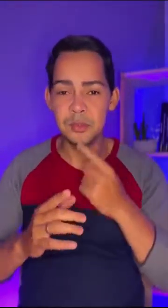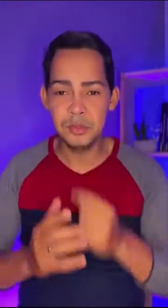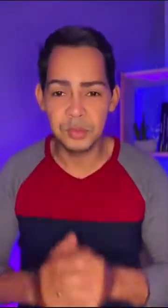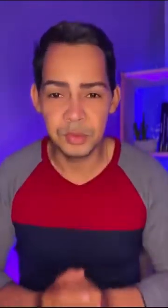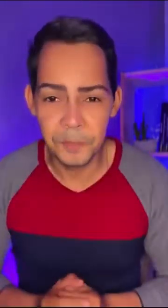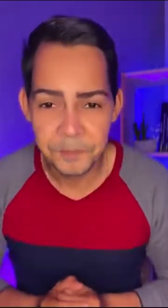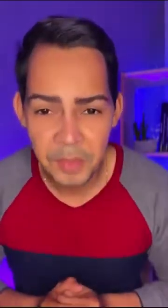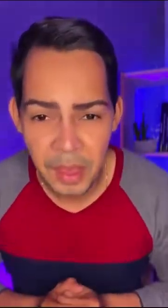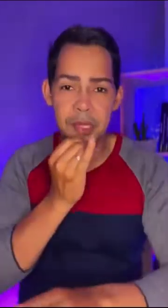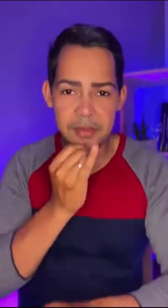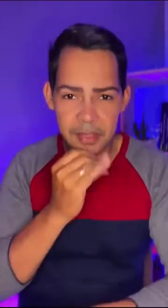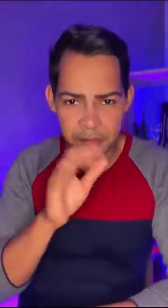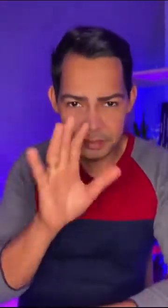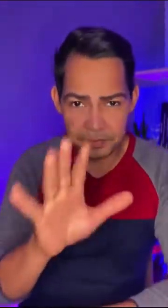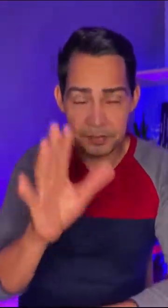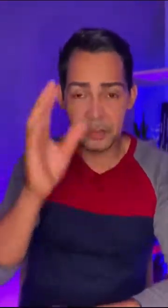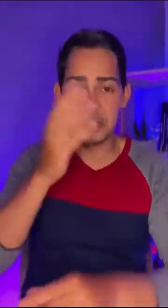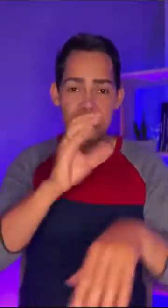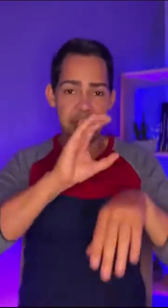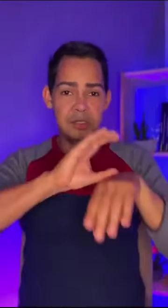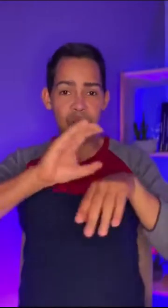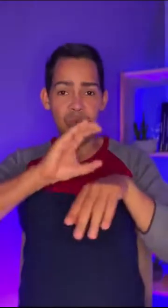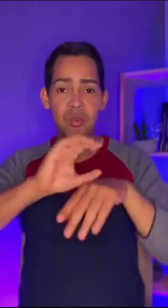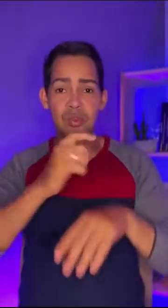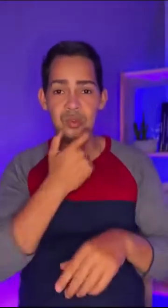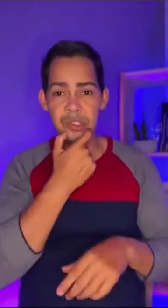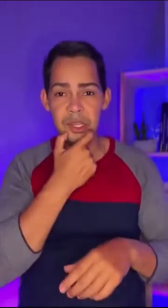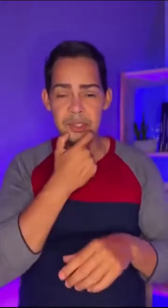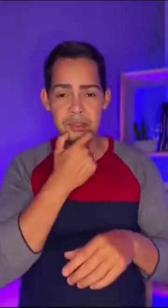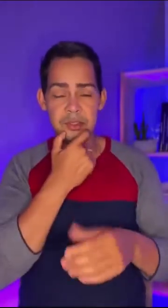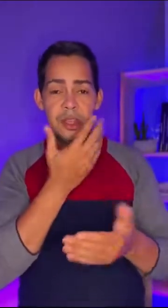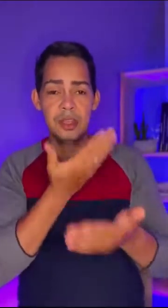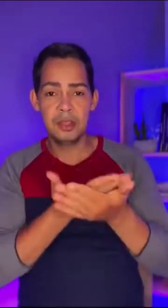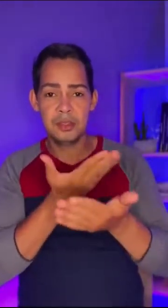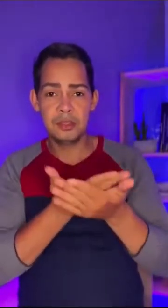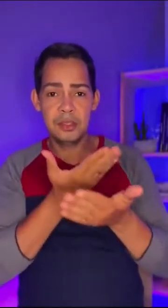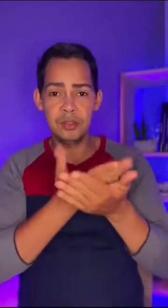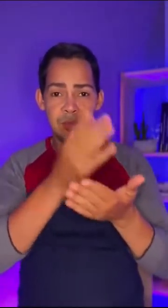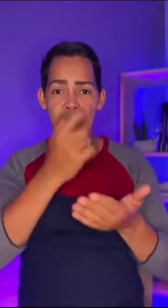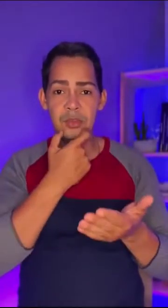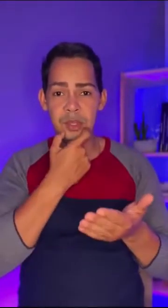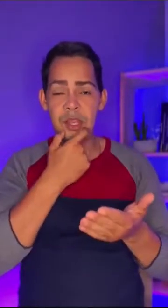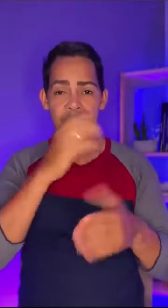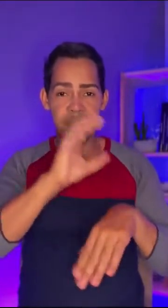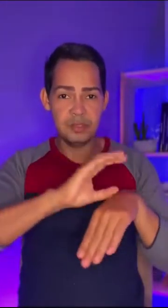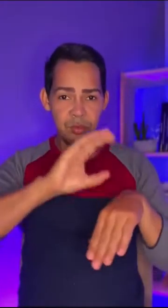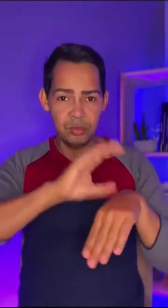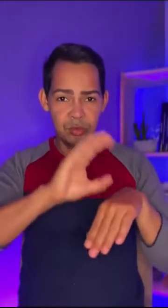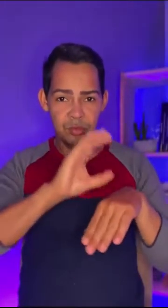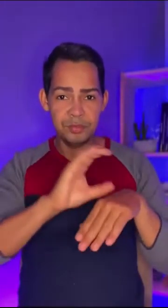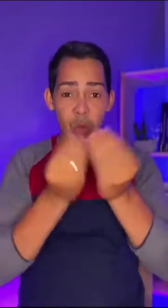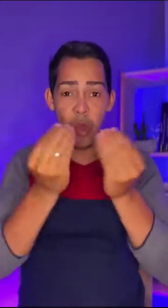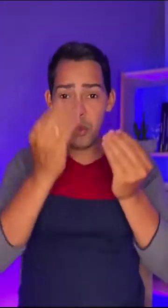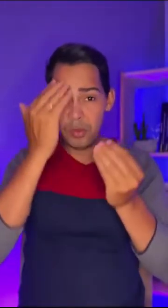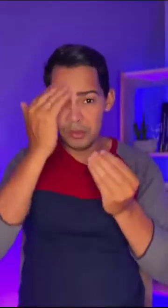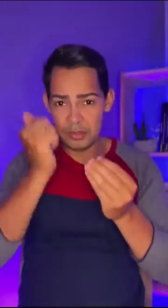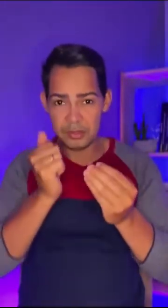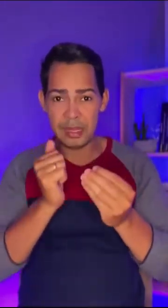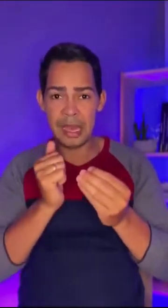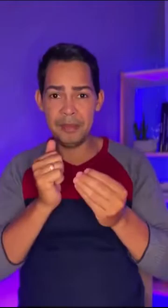com o surdo. Por exemplo, você está fazendo um curso de inglês. Você está estudando inglês fazendo um curso. Como que você sabe